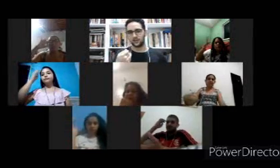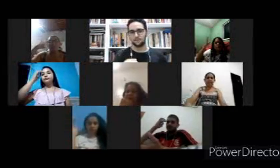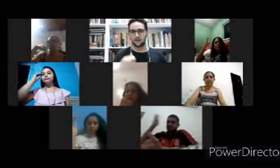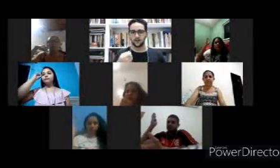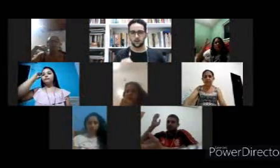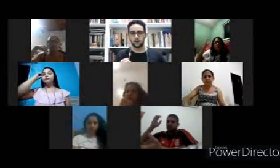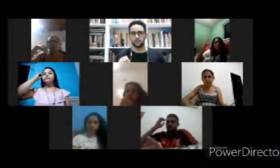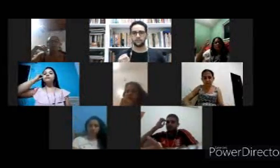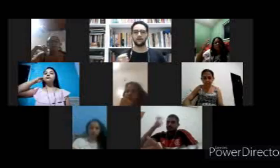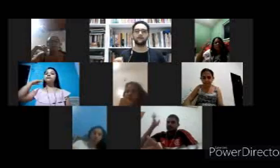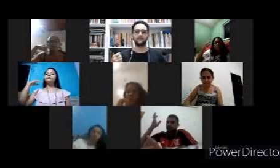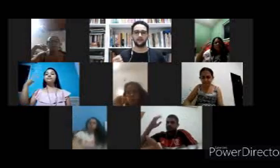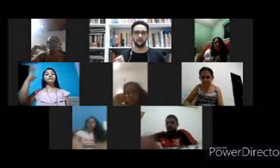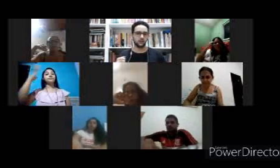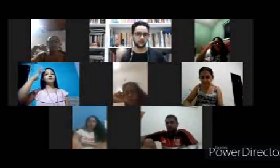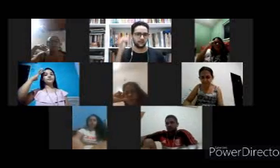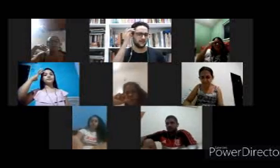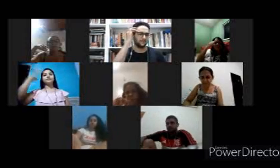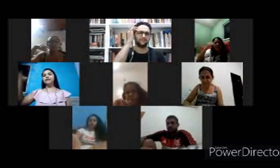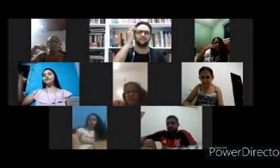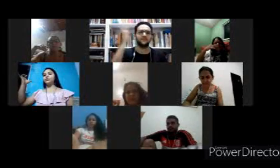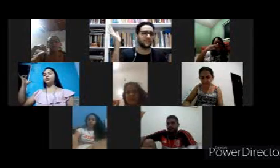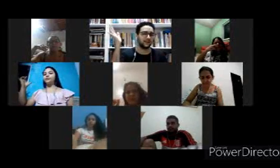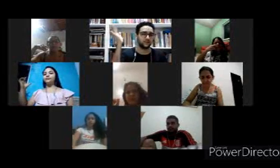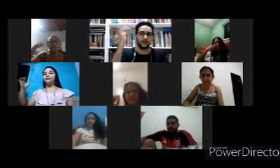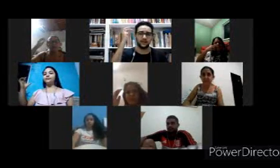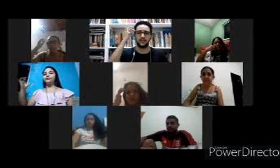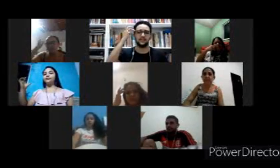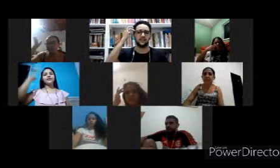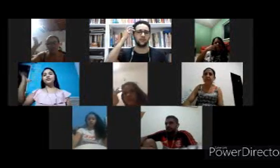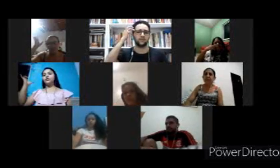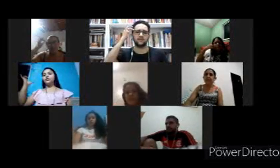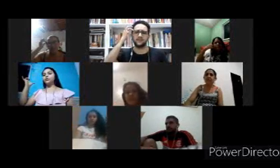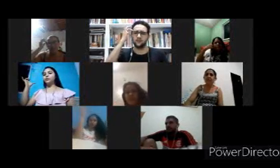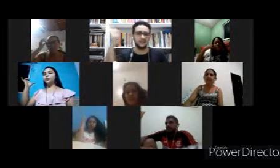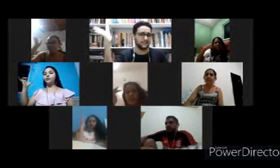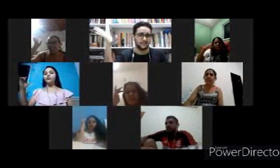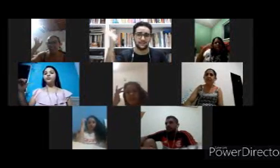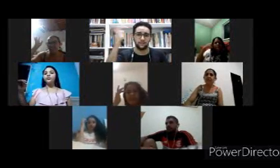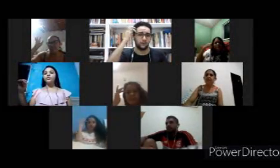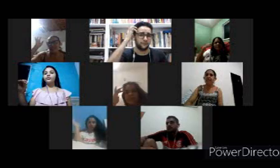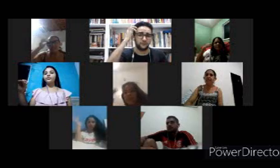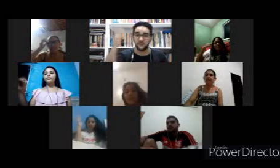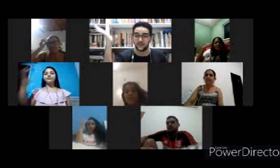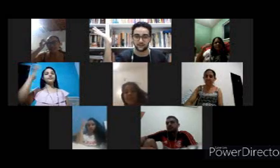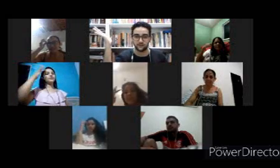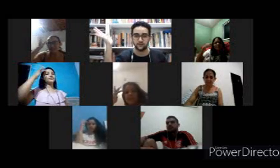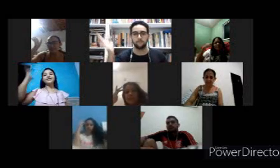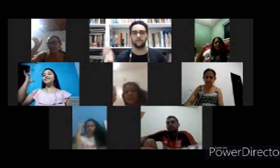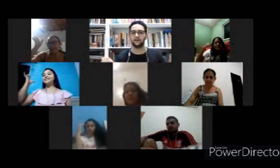ainda maior para a palavra fácil, que a gente poderia fazer fácil e dar aquela intensidade com a expressão facial. Isso é muito fácil. Mas ela